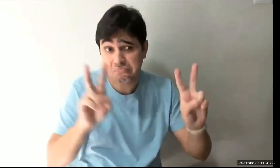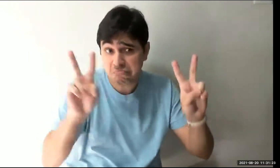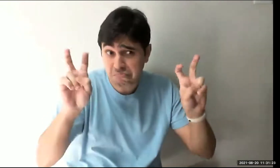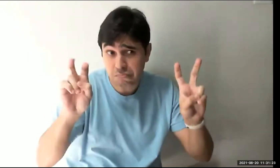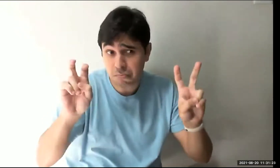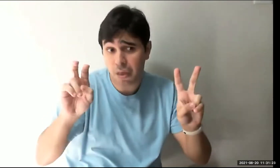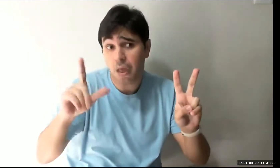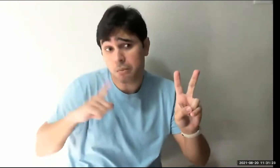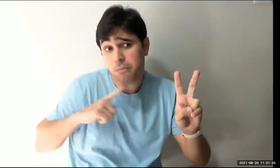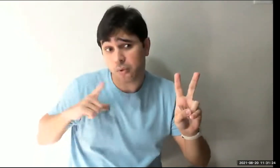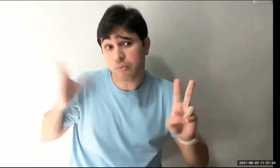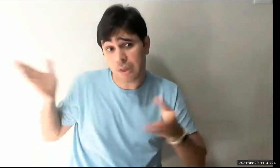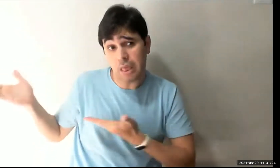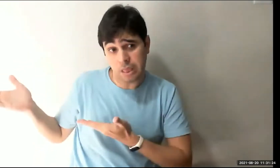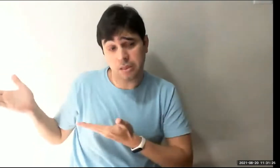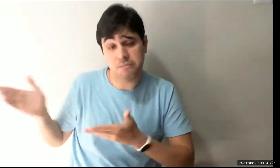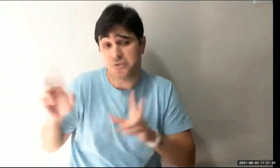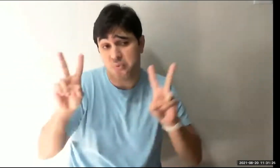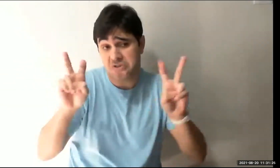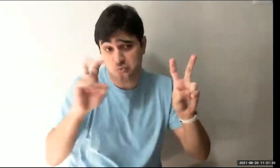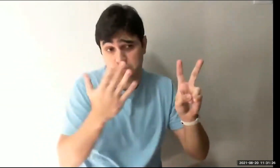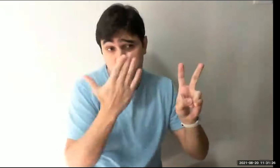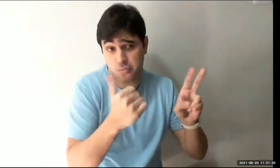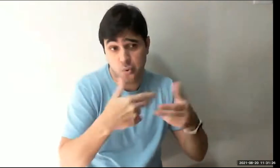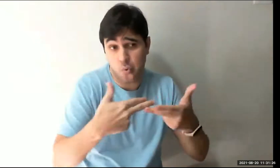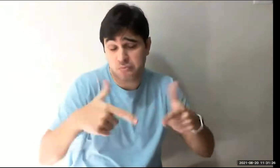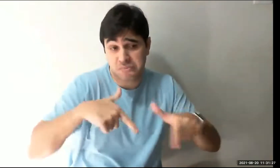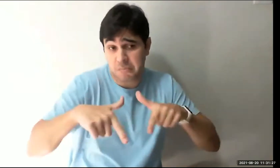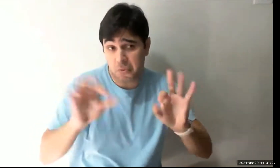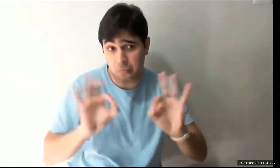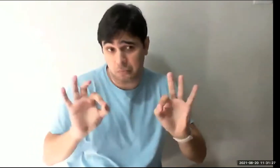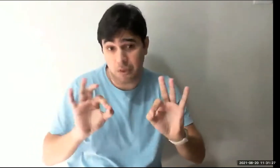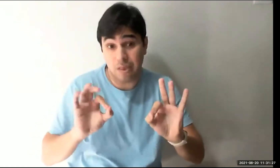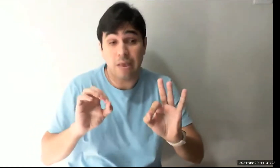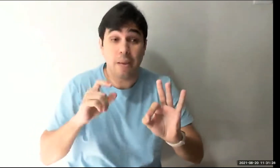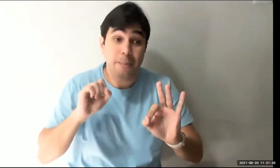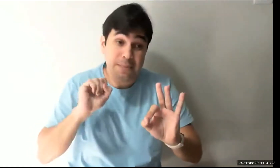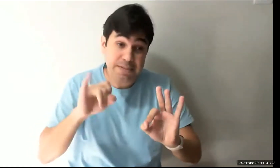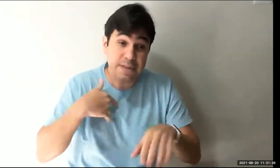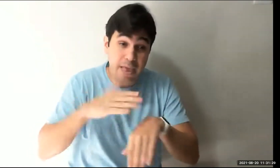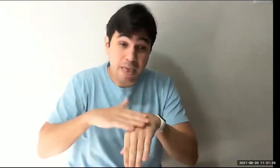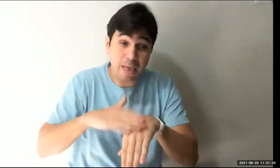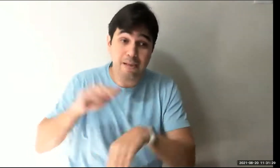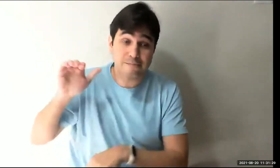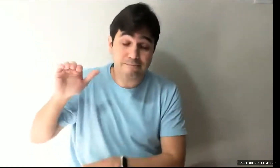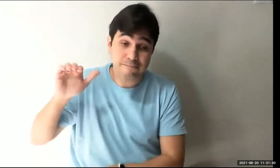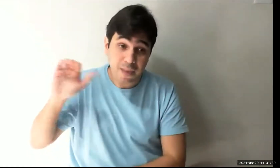chamam porque eles sabem que eles vão ensinar aos surdos e sabem que eu sei sobre esses